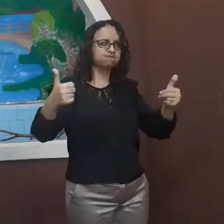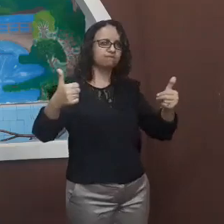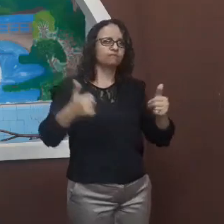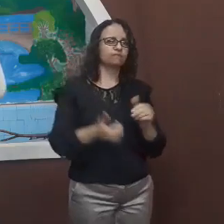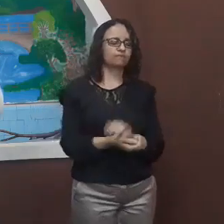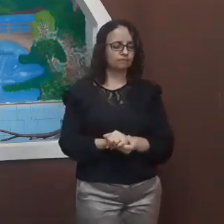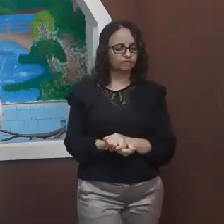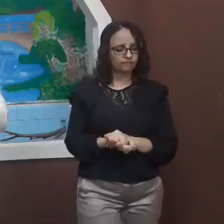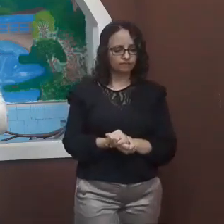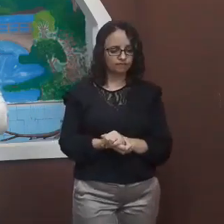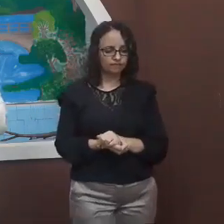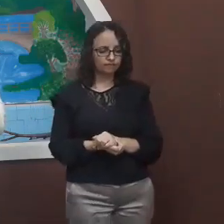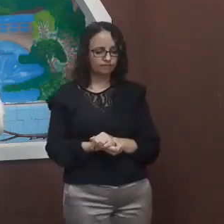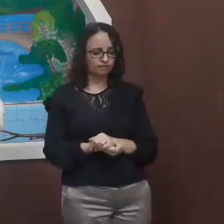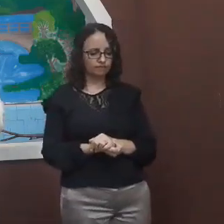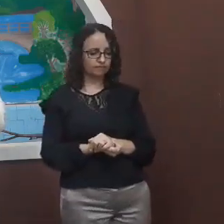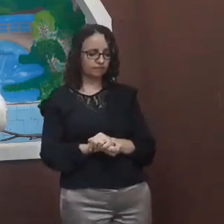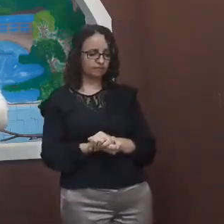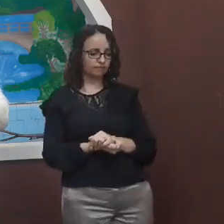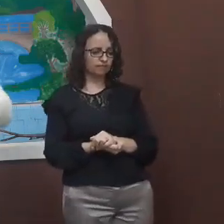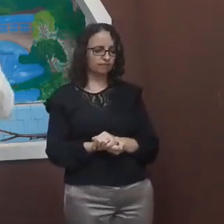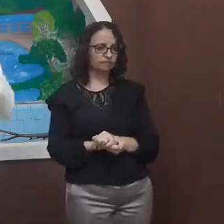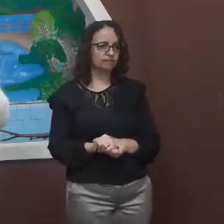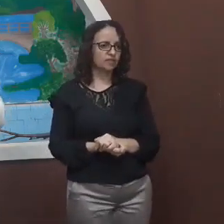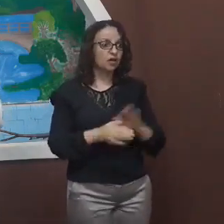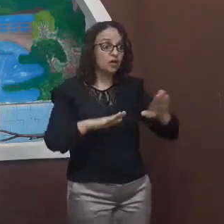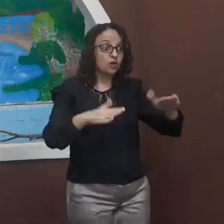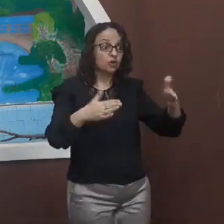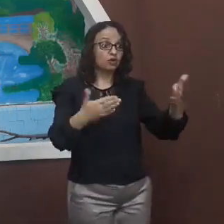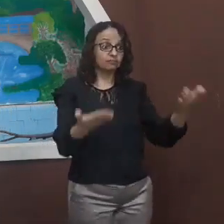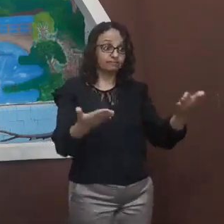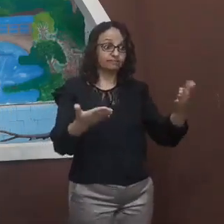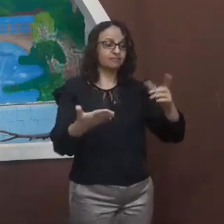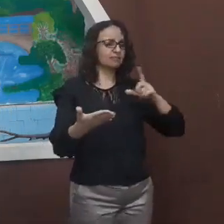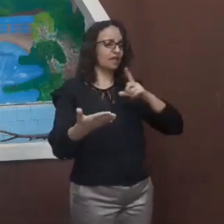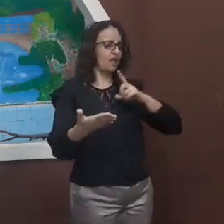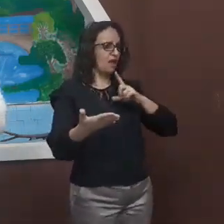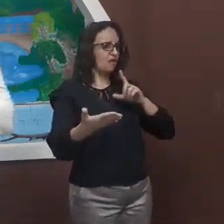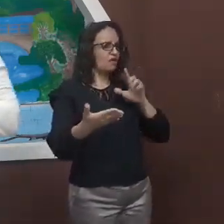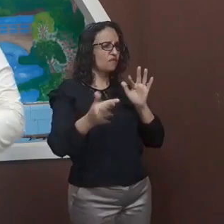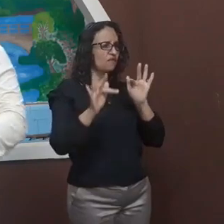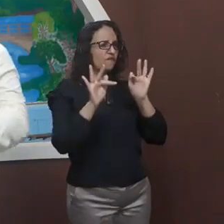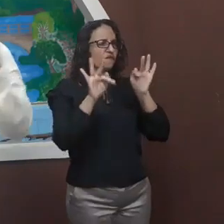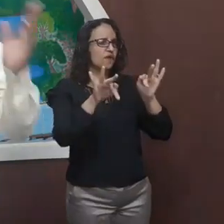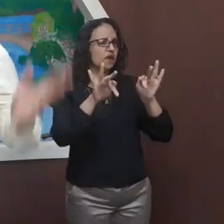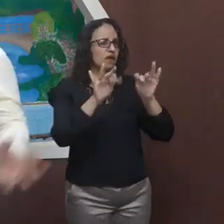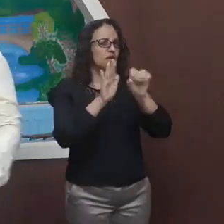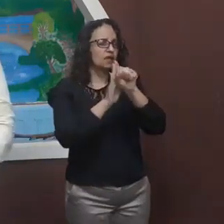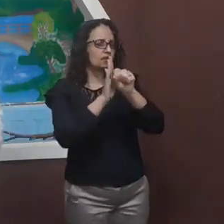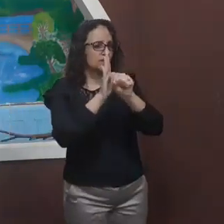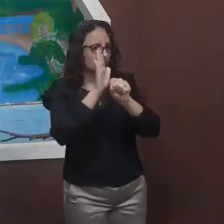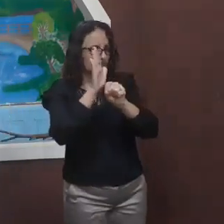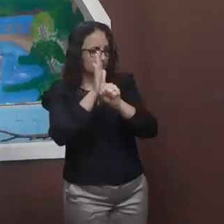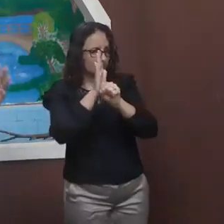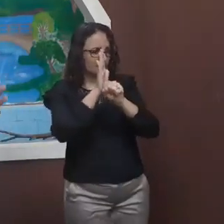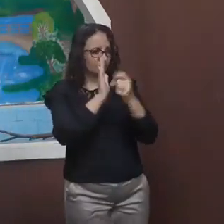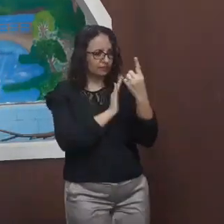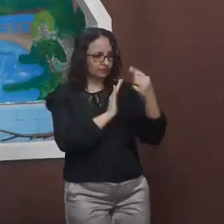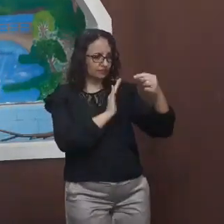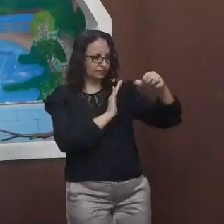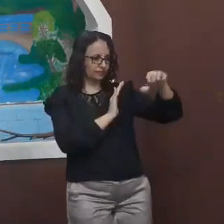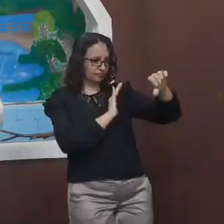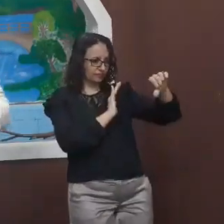congregacionistas, e aí vai tantas coisas, né? Quando chega no final do século XIX, no último ano do século XIX, vai começar o